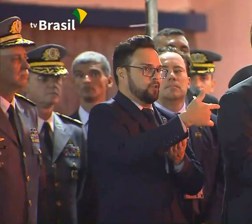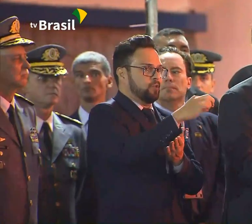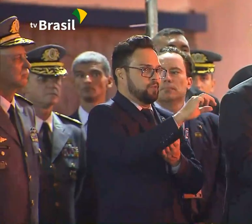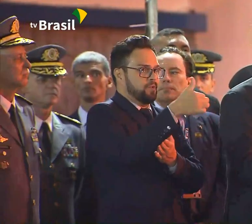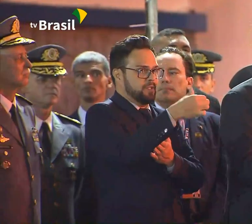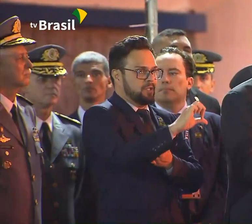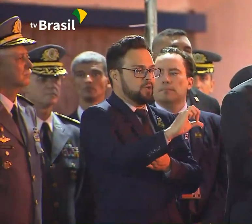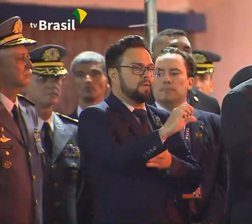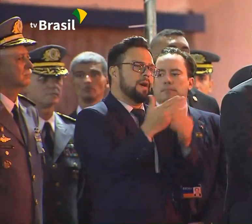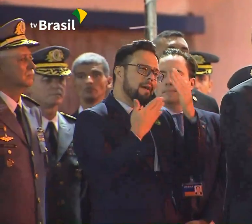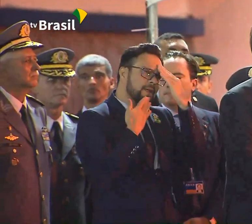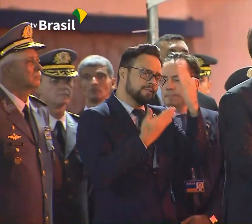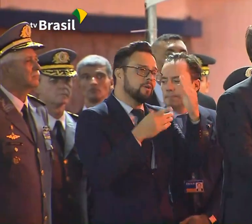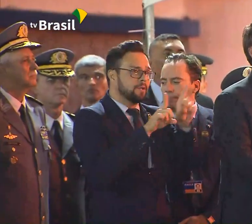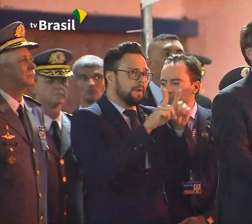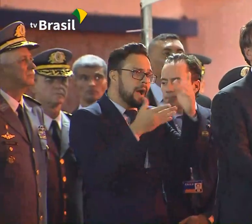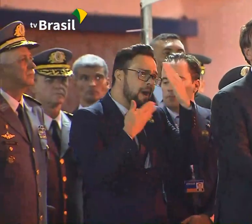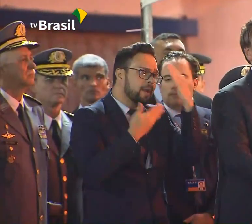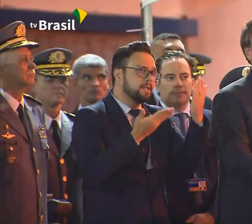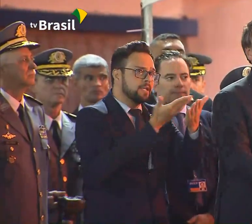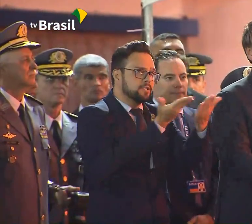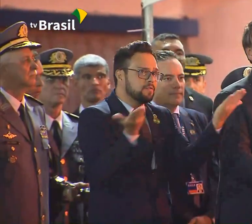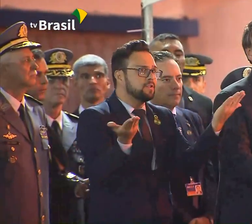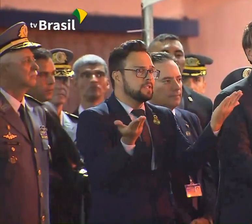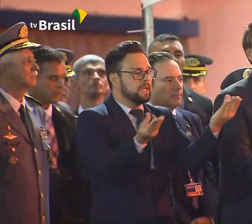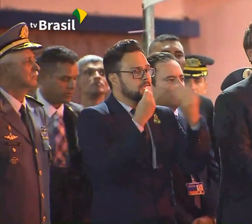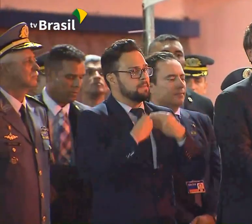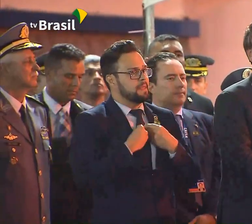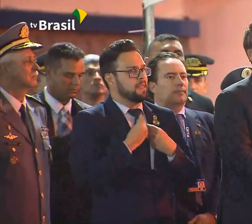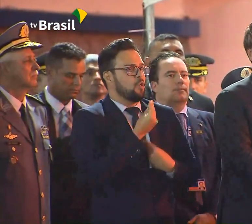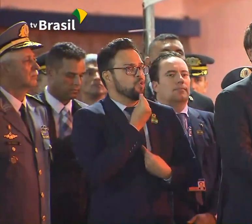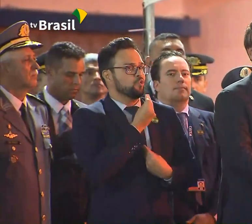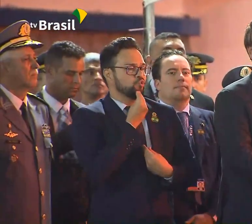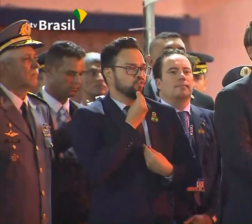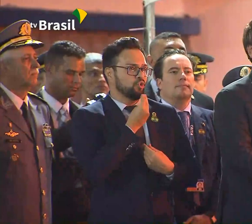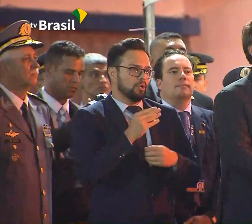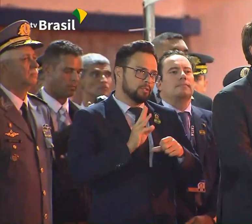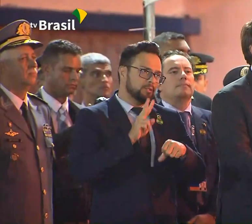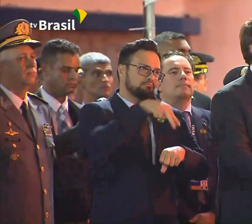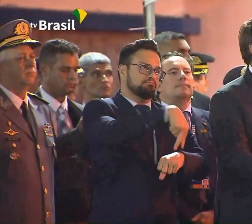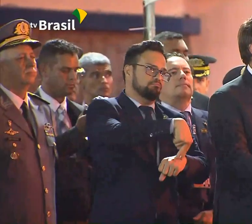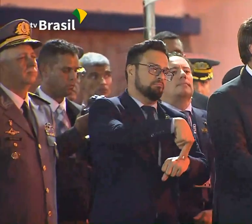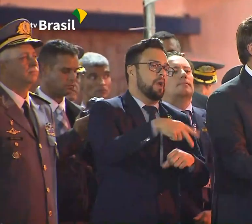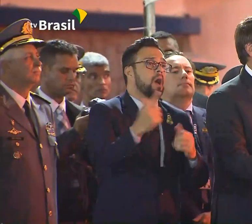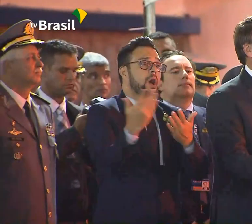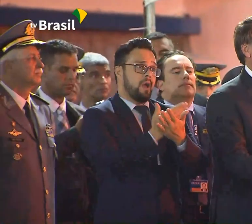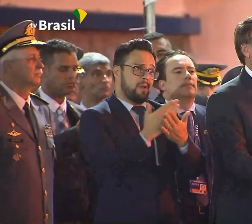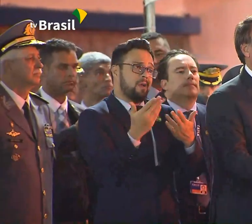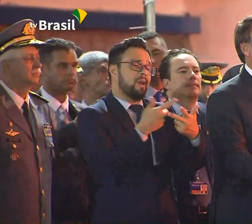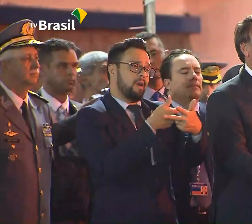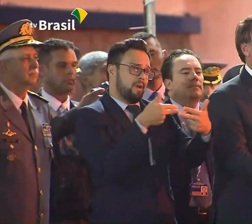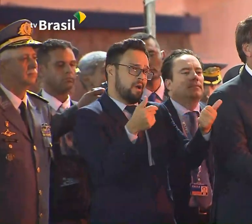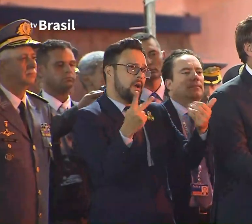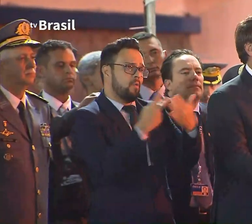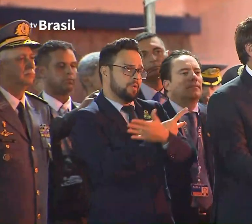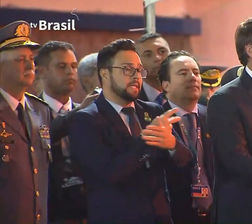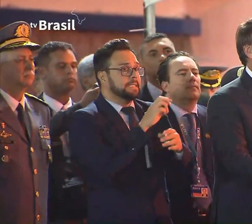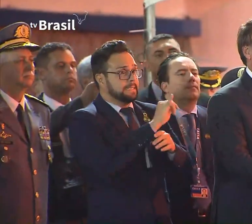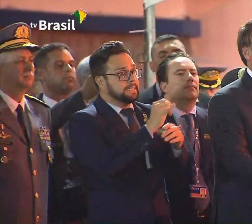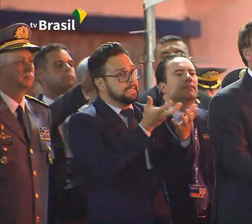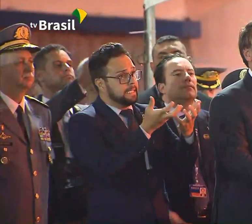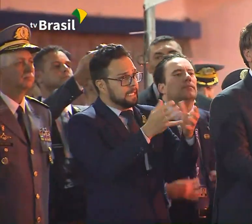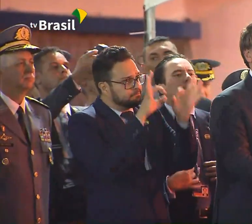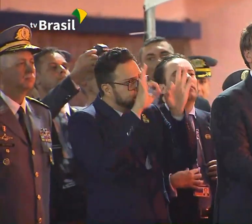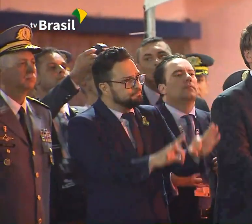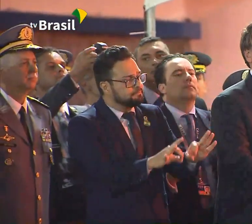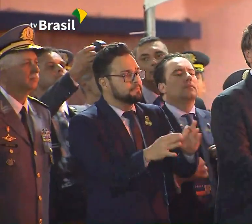e agradeço a vocês por estar me dando essa chance. Algumas coisas acontecem quando se quer acertar, como